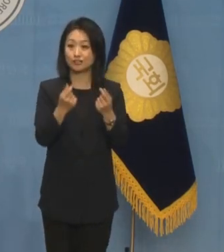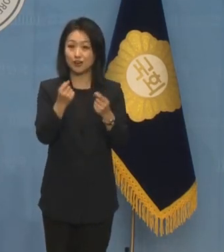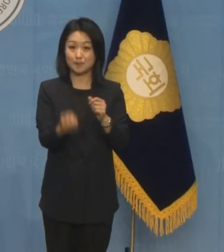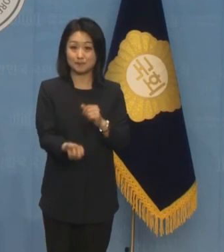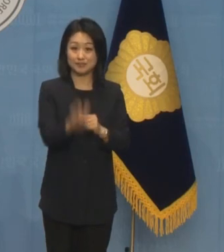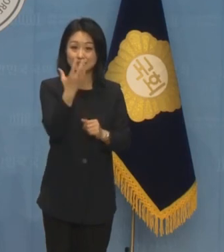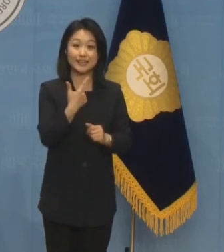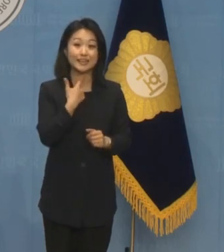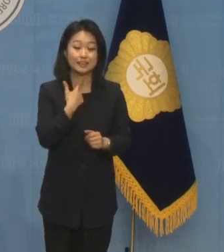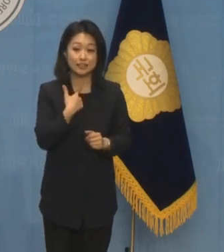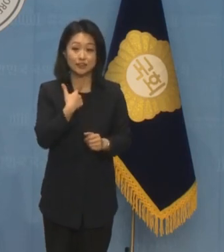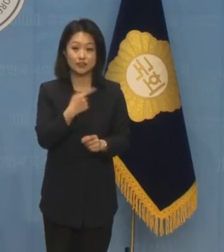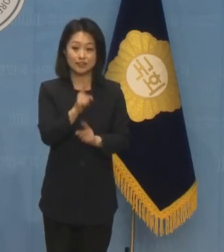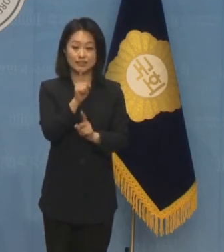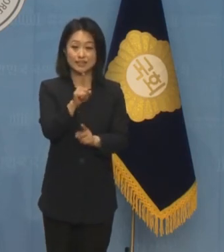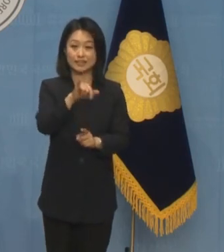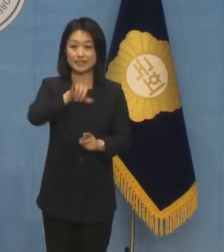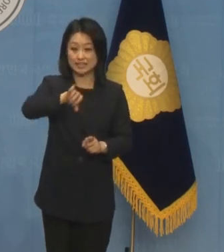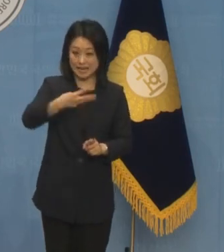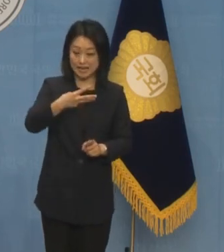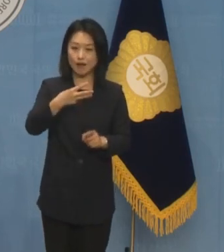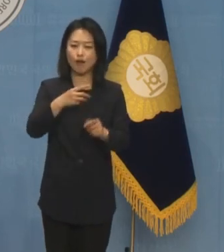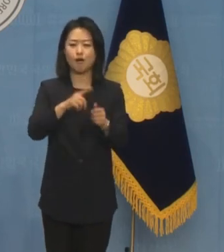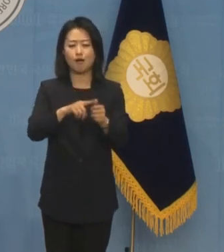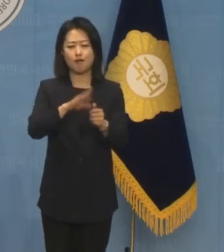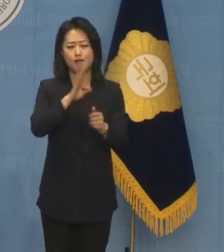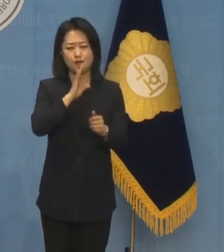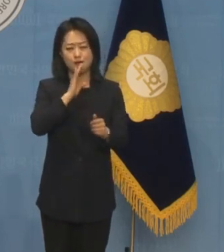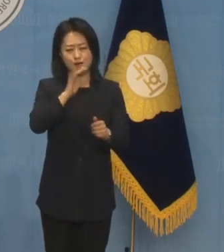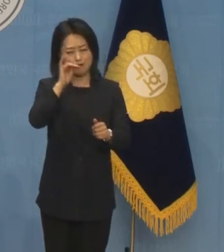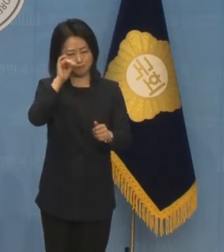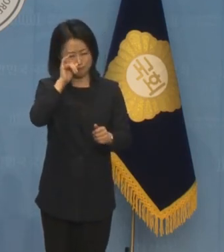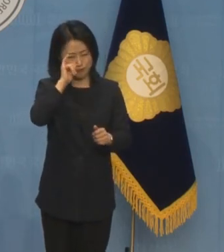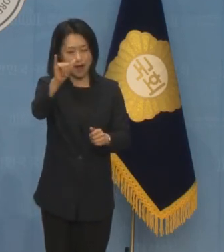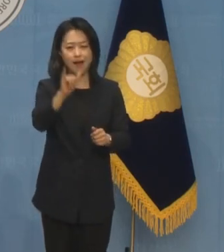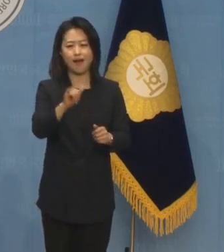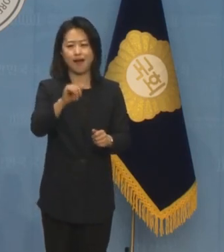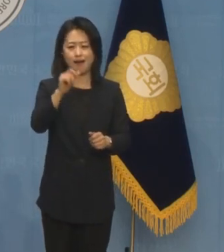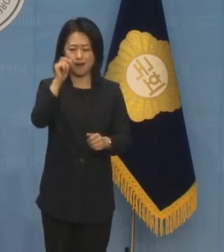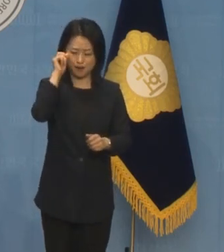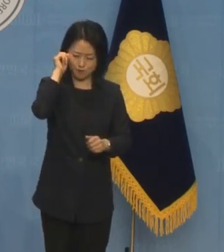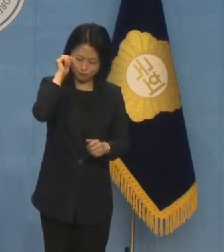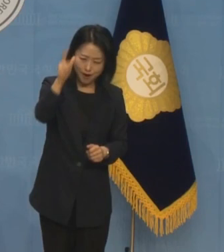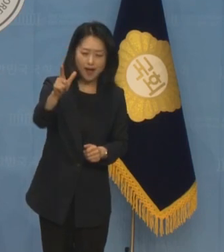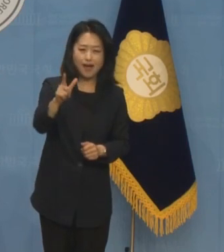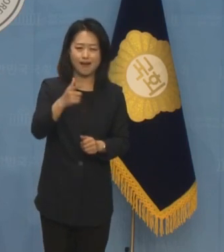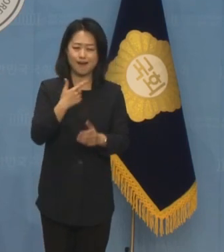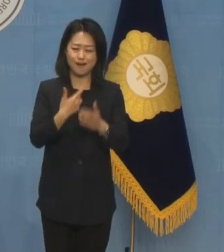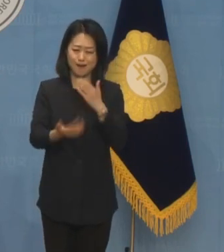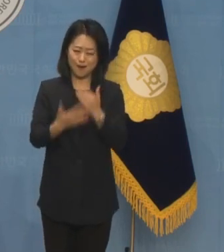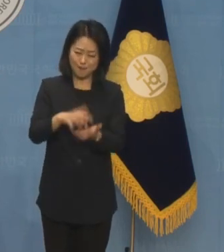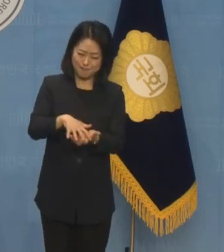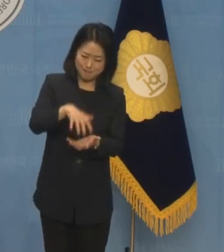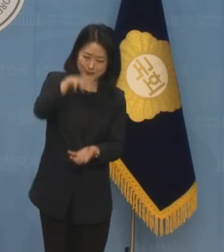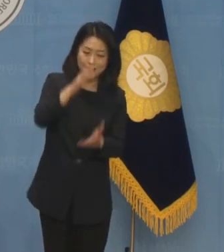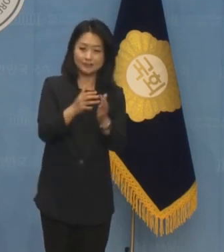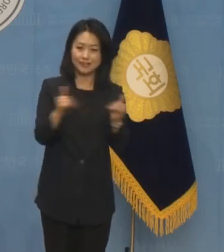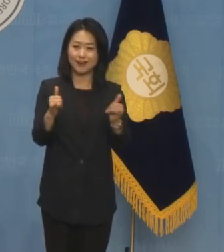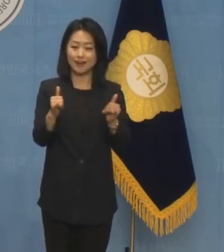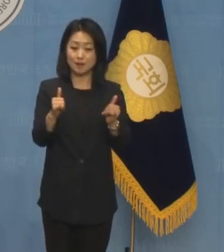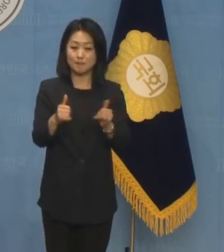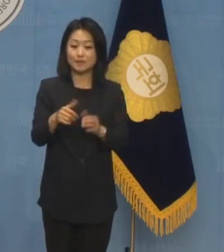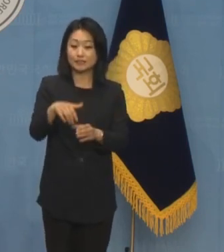승리를 거두었던 이기인 후보와 같은 분들입니다. 이런 유능하고 선거 경험이 풍부한 분들이